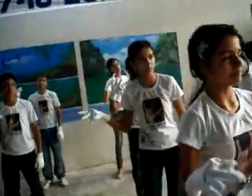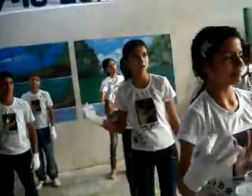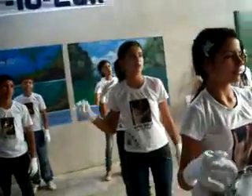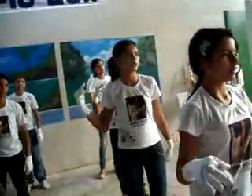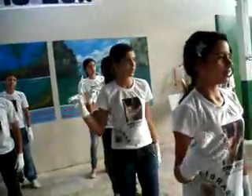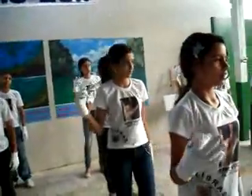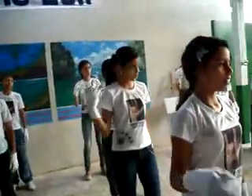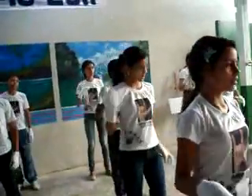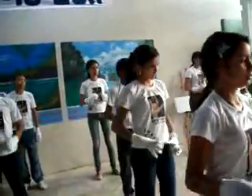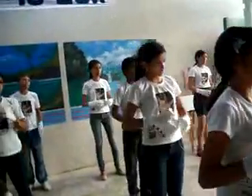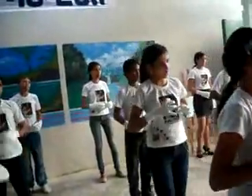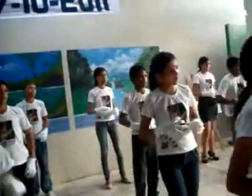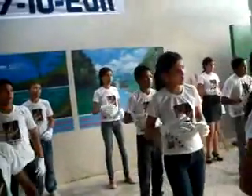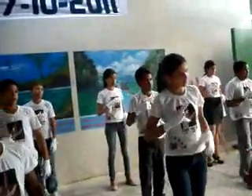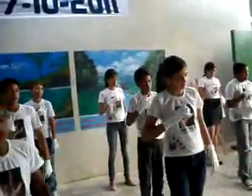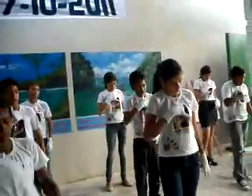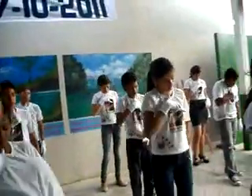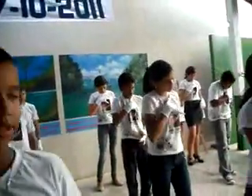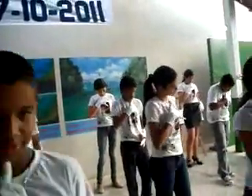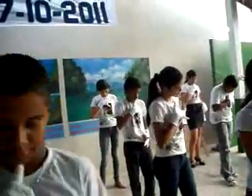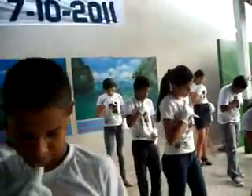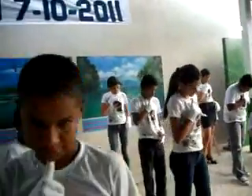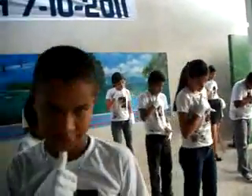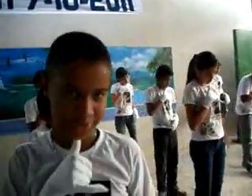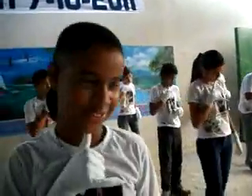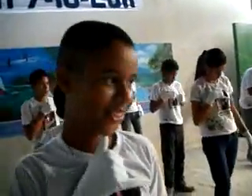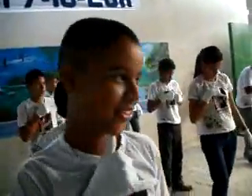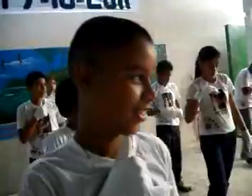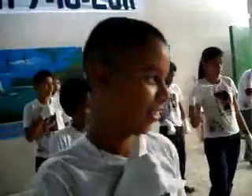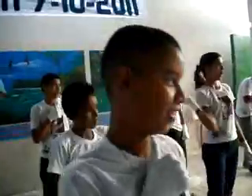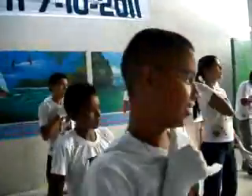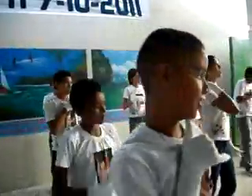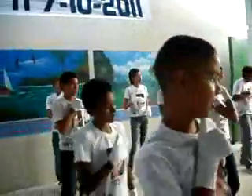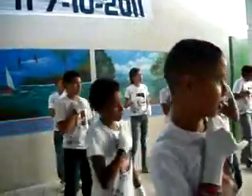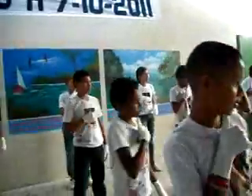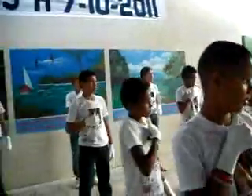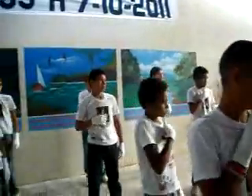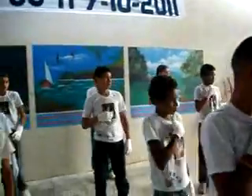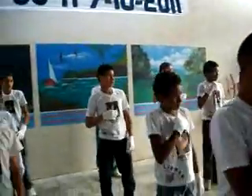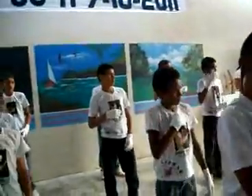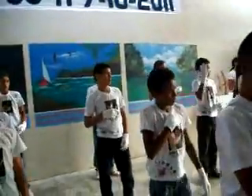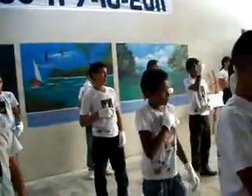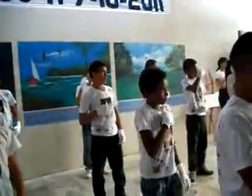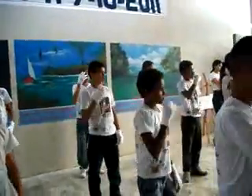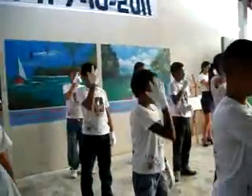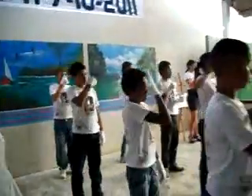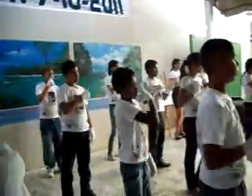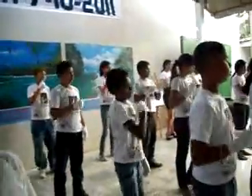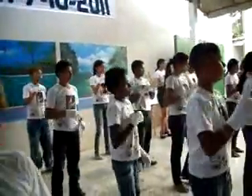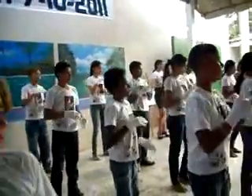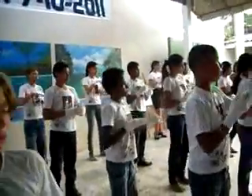presente e o remitente era Deus E sendo tão amado,